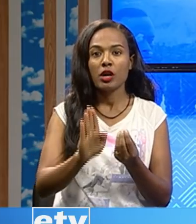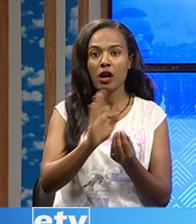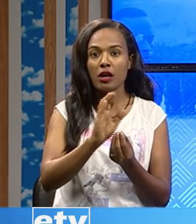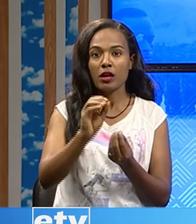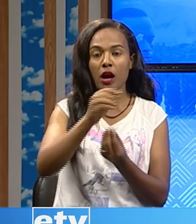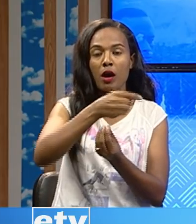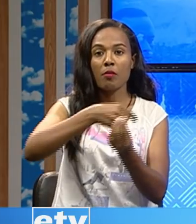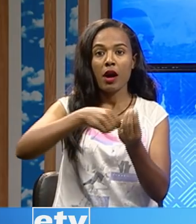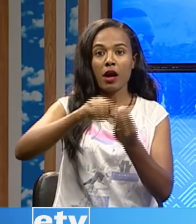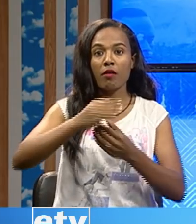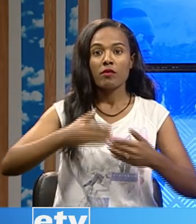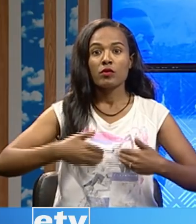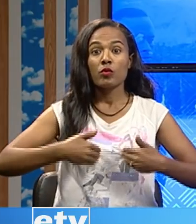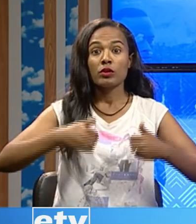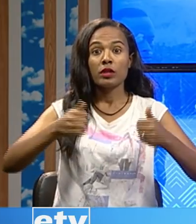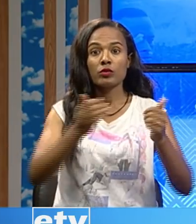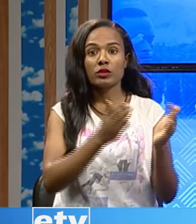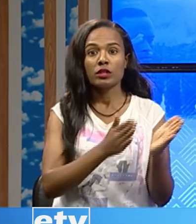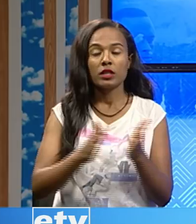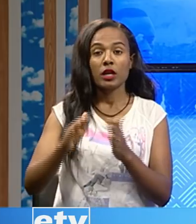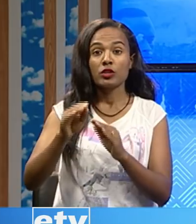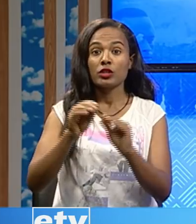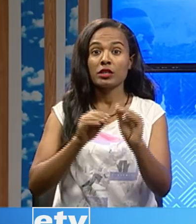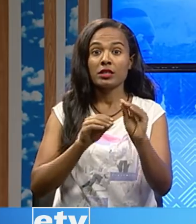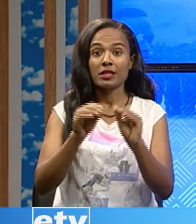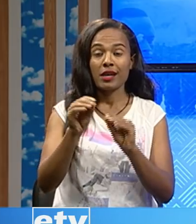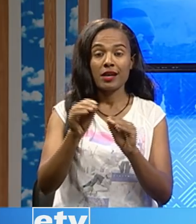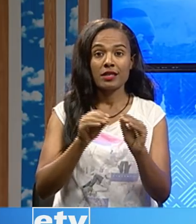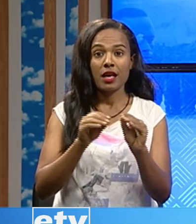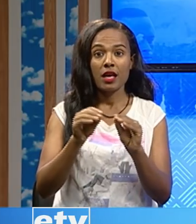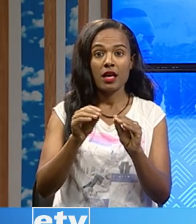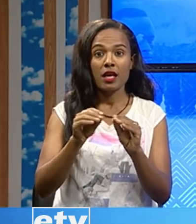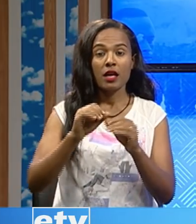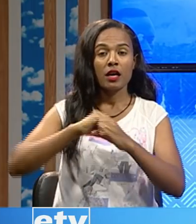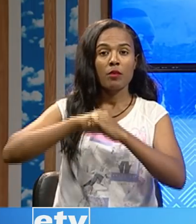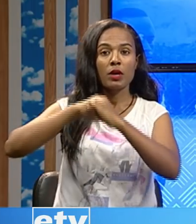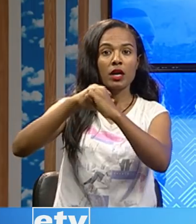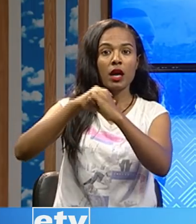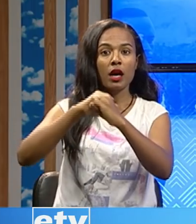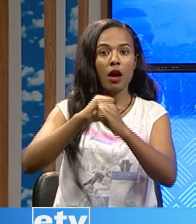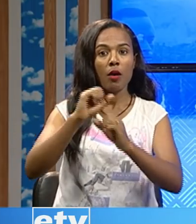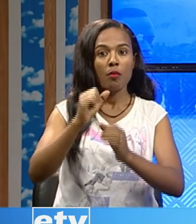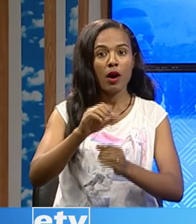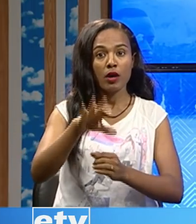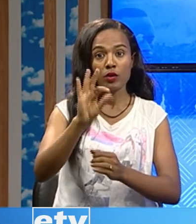በአካባቢ ወጣቶች የተደራጀ እንቅስቃሴ ከመከላከያም ባገኙት ድጋፍ